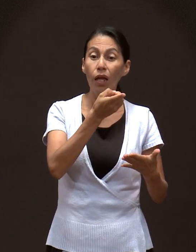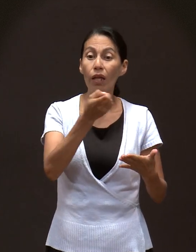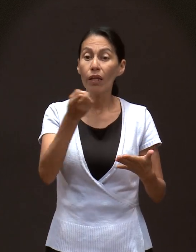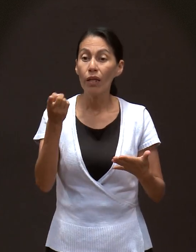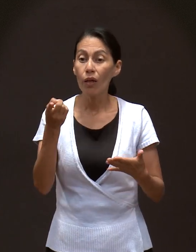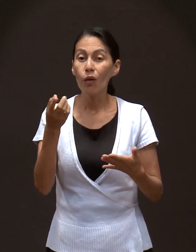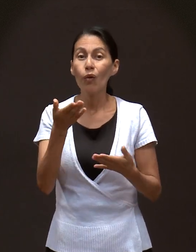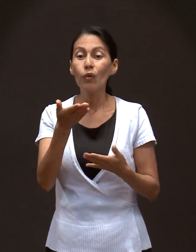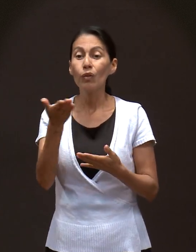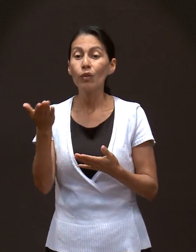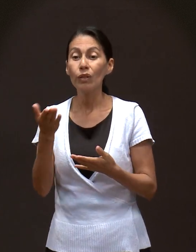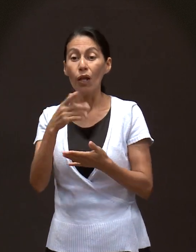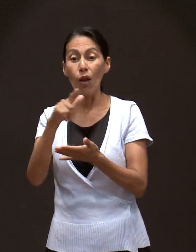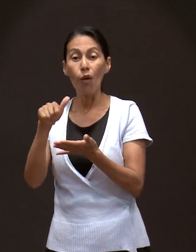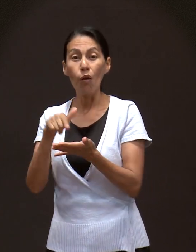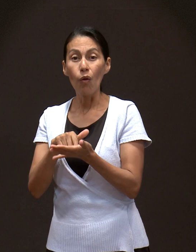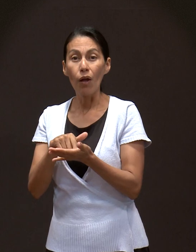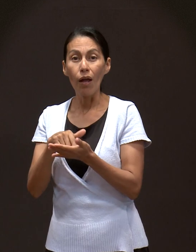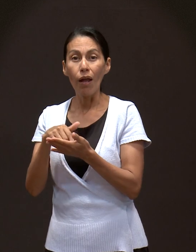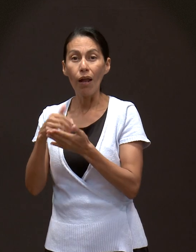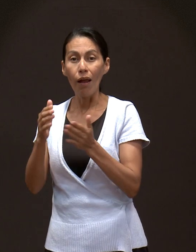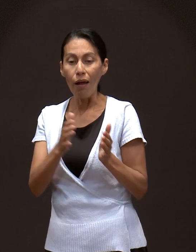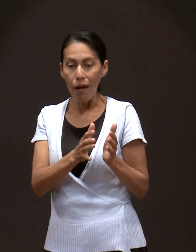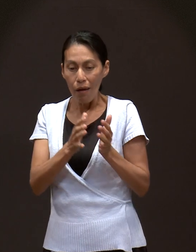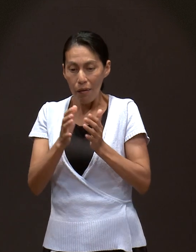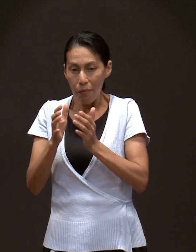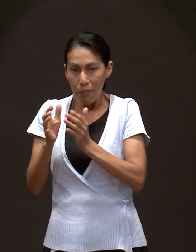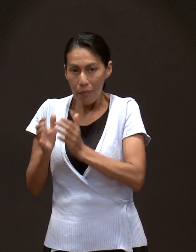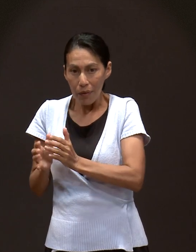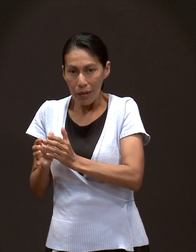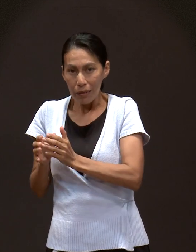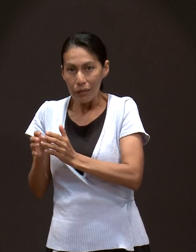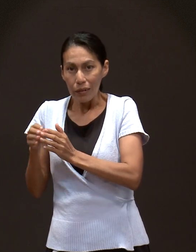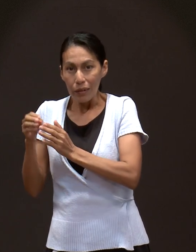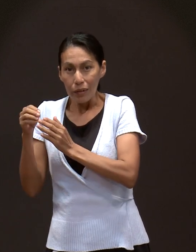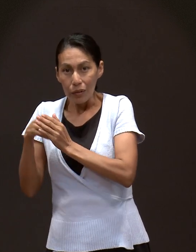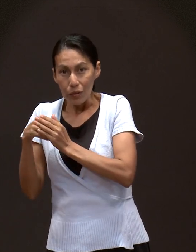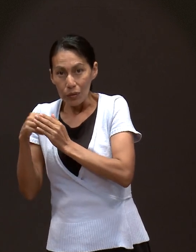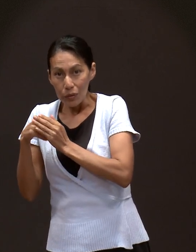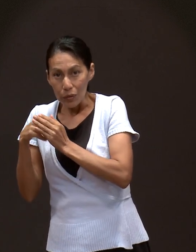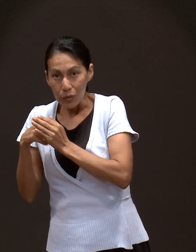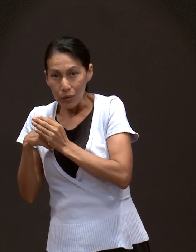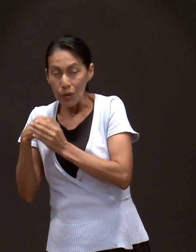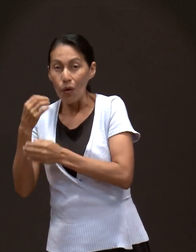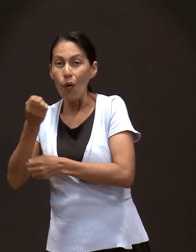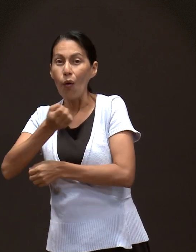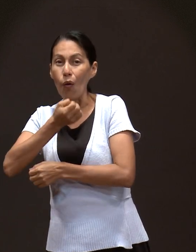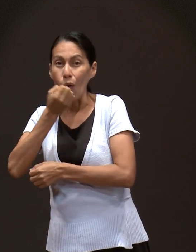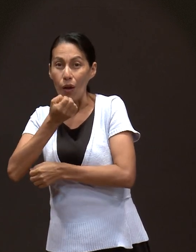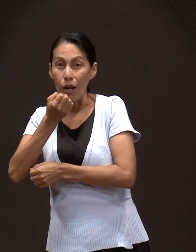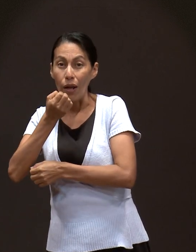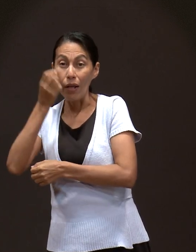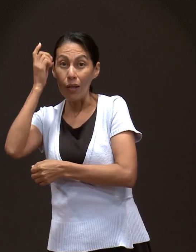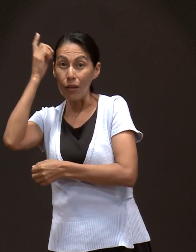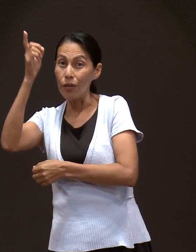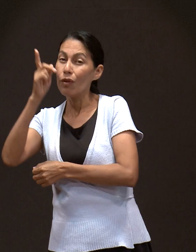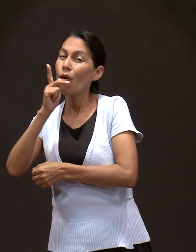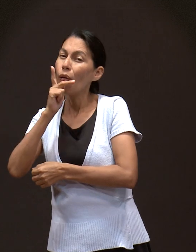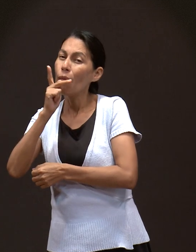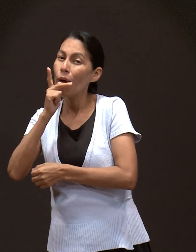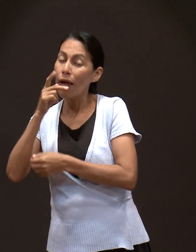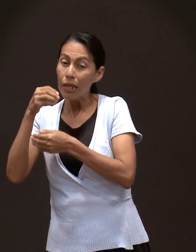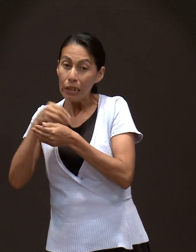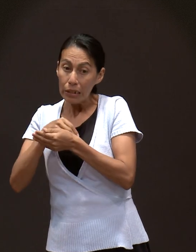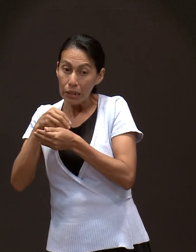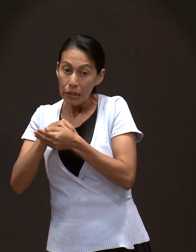que deberían buscar lugares privados y que oraran a su Padre que ve en secreto y su